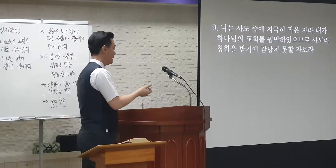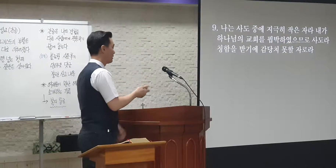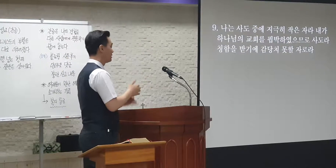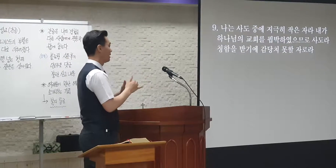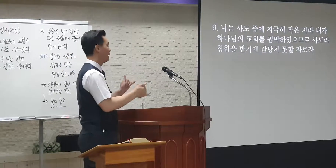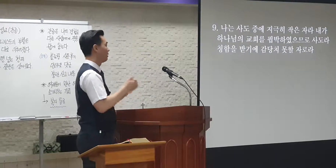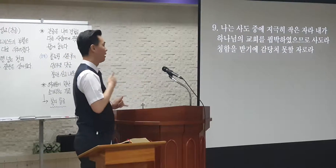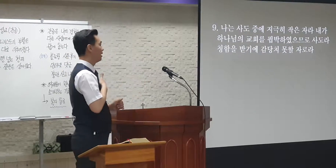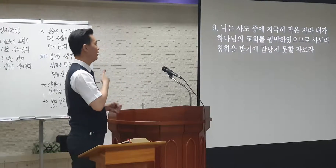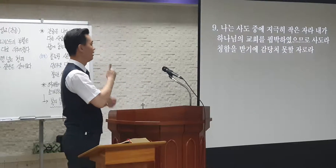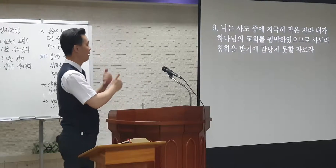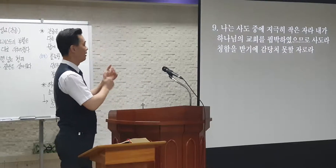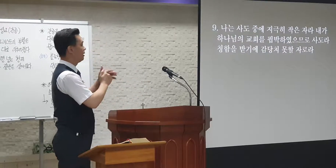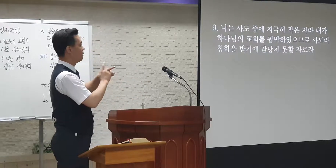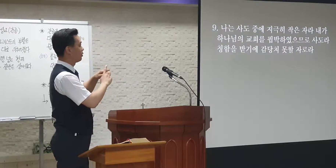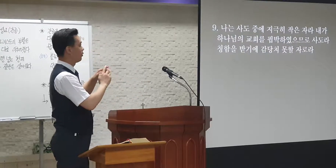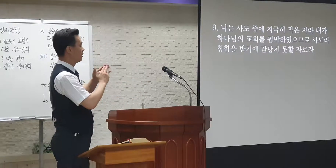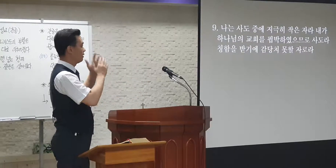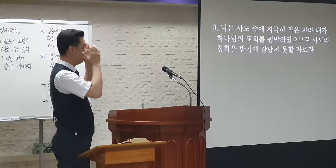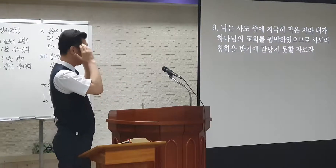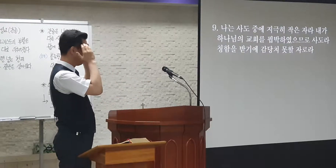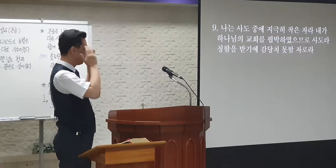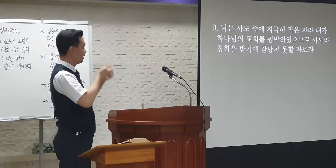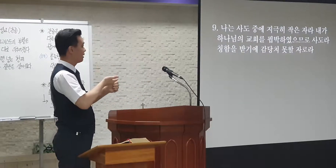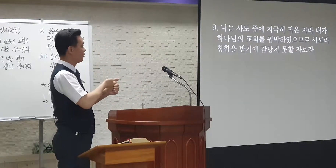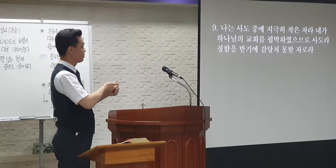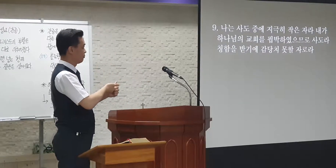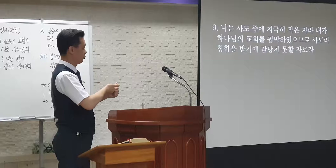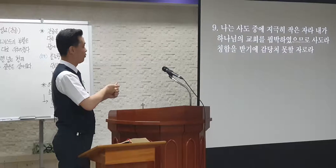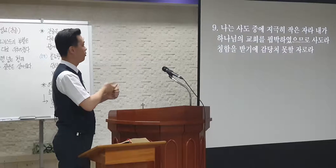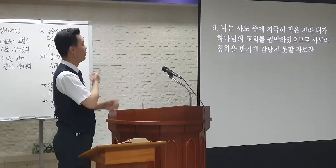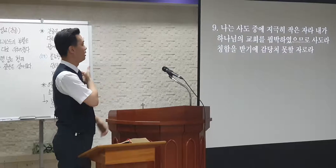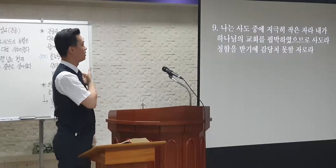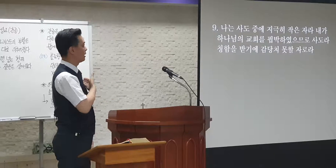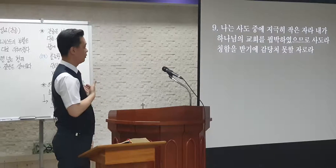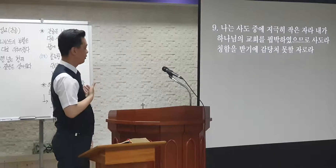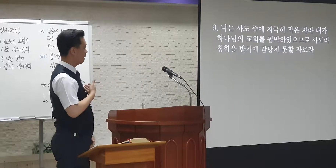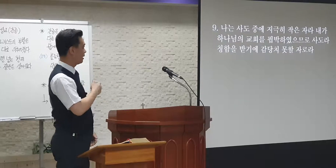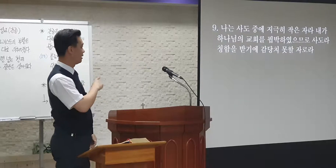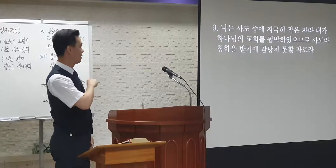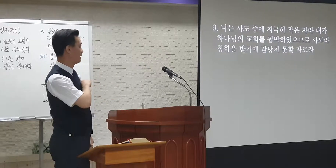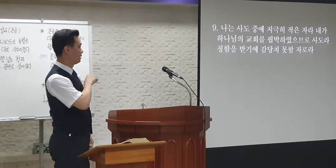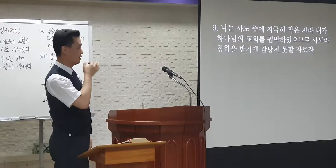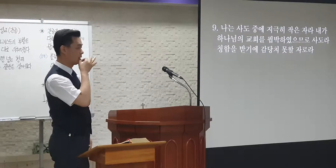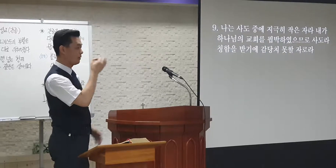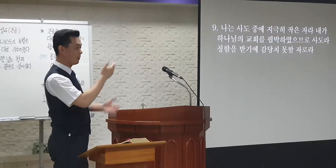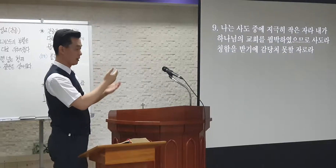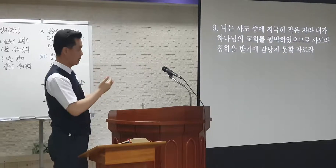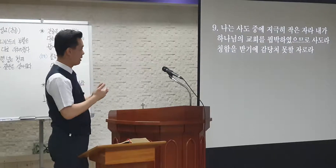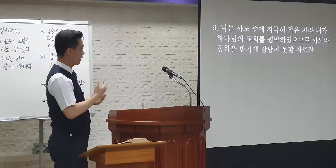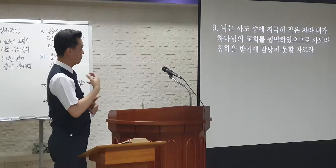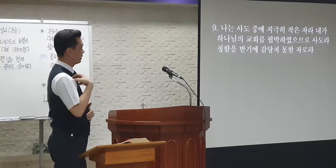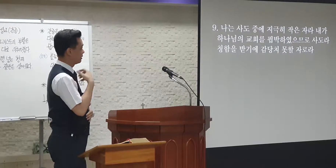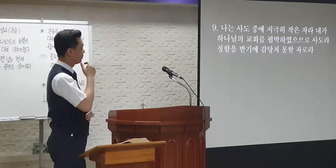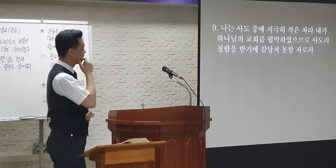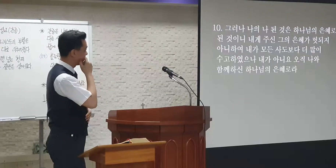작은 자라 내가 하나님의 교회를 핍박하였으므로 사도라 칭함받기에 감당치 못할